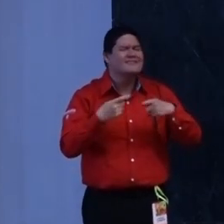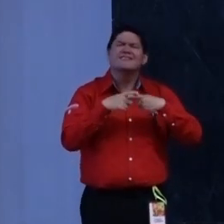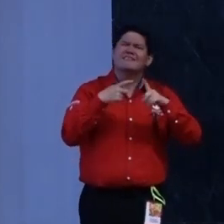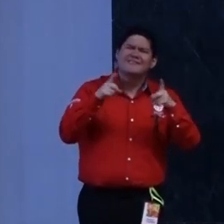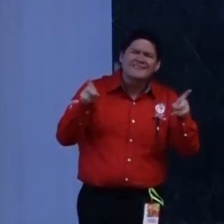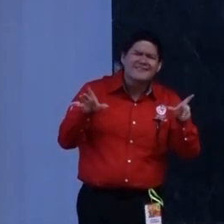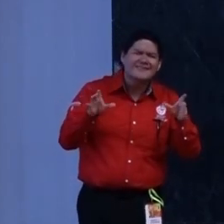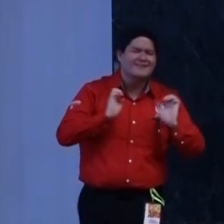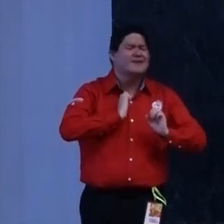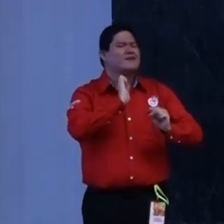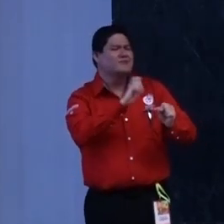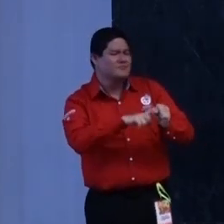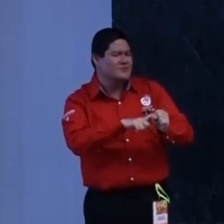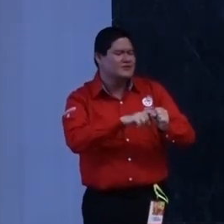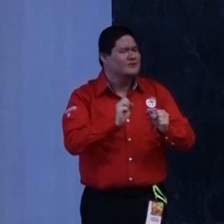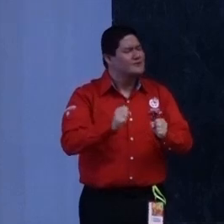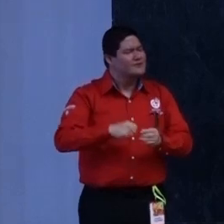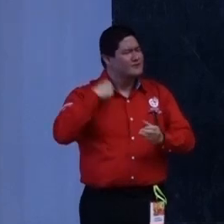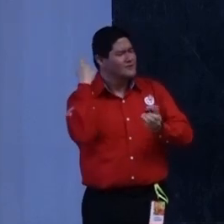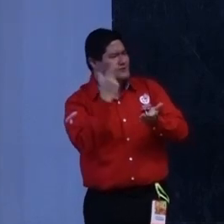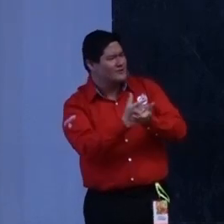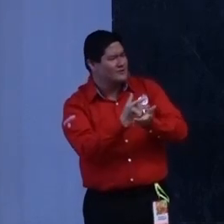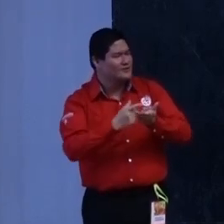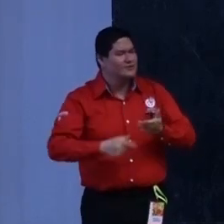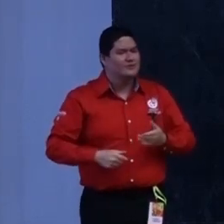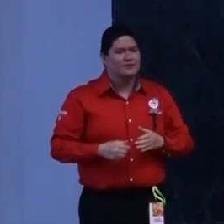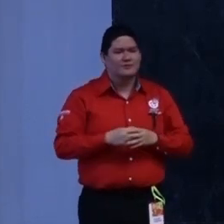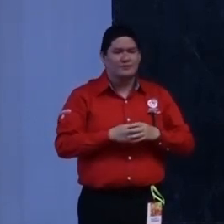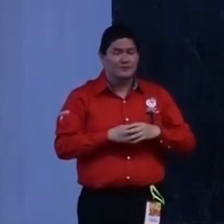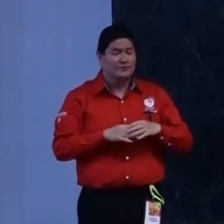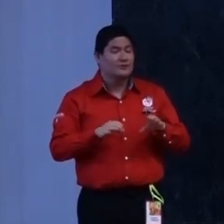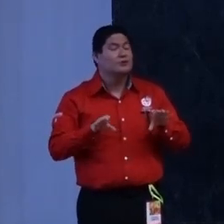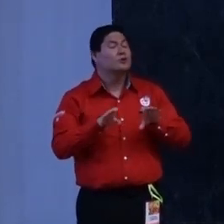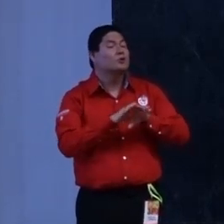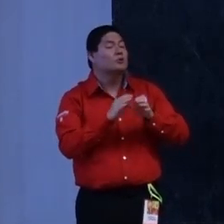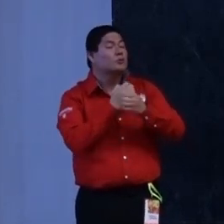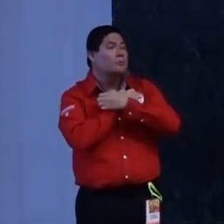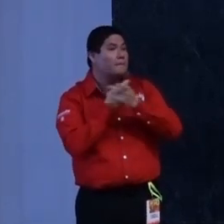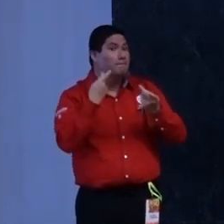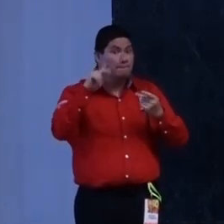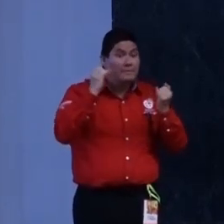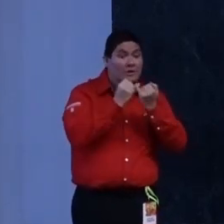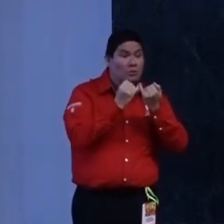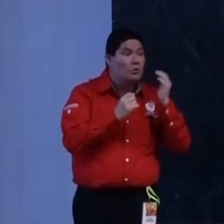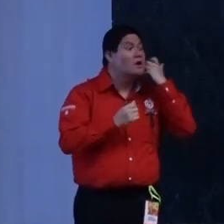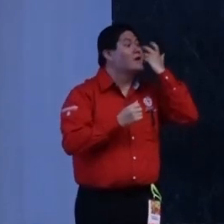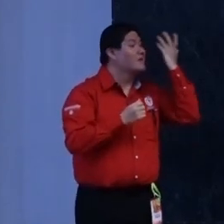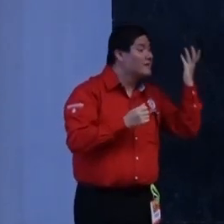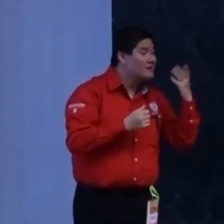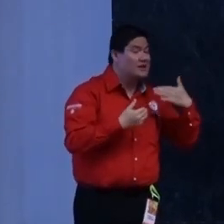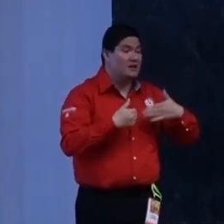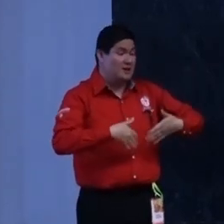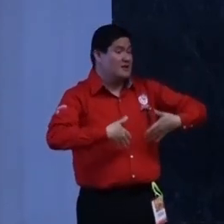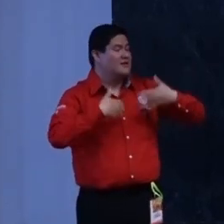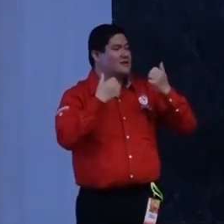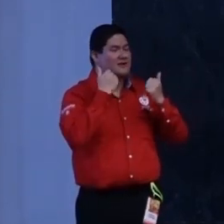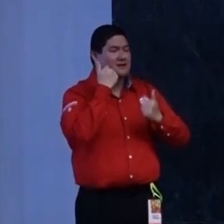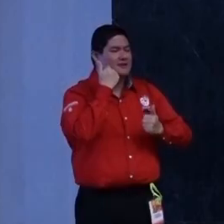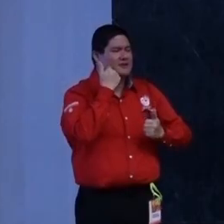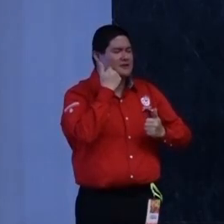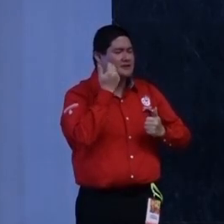diferentes, especiales, únicas con respecto a los otros estudiantes. Pero al mismo tiempo tienen hambre de